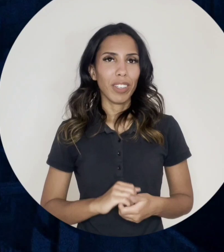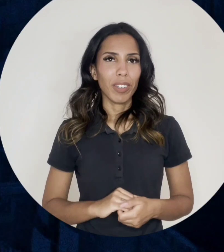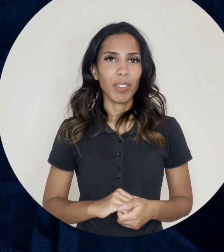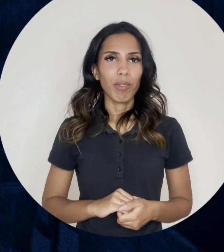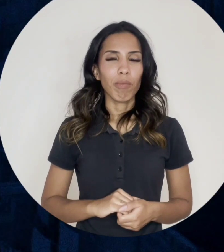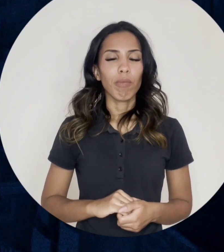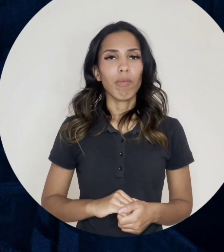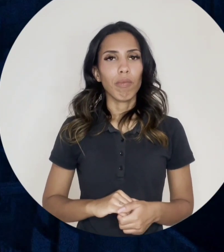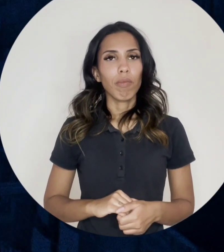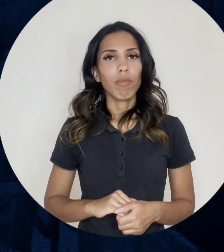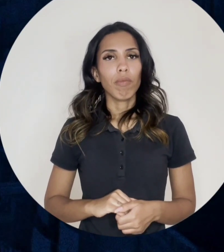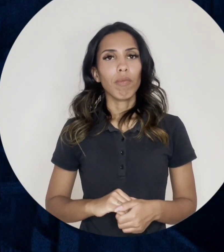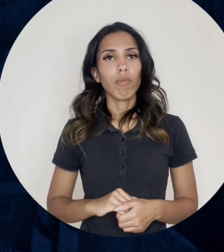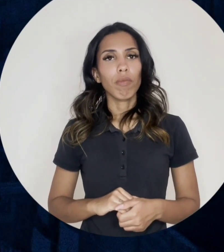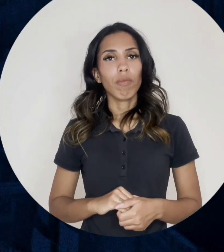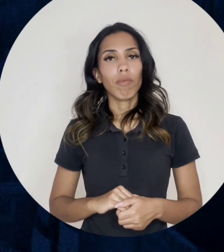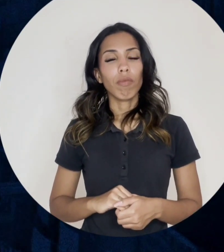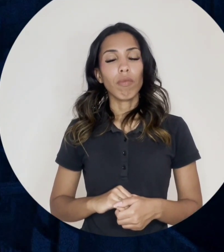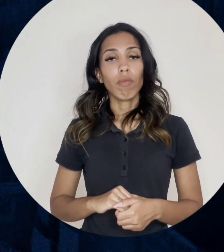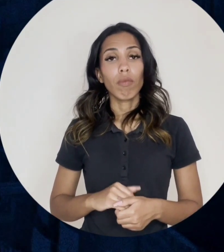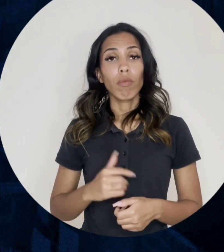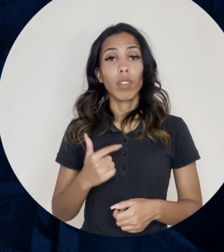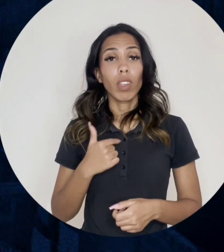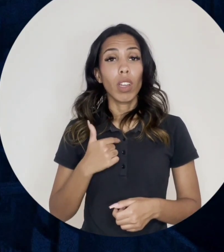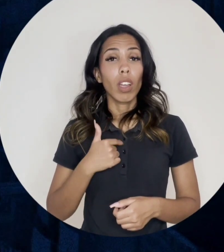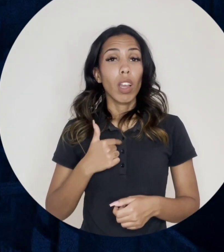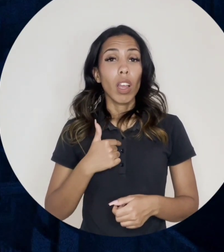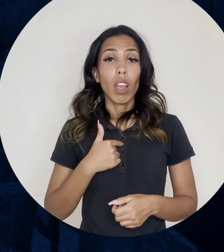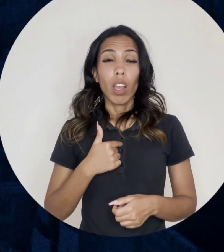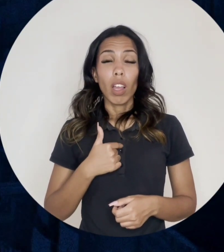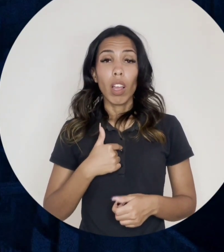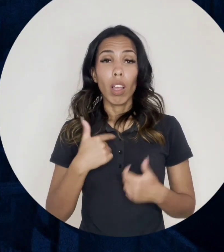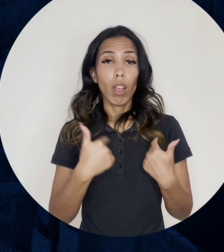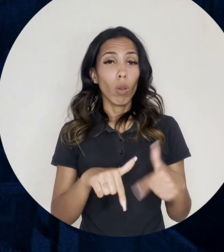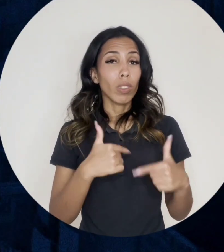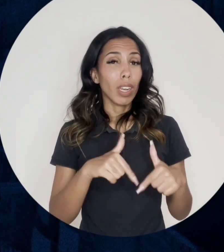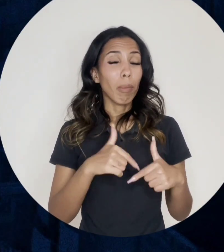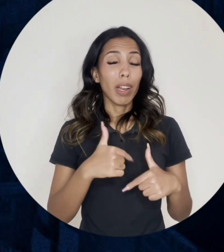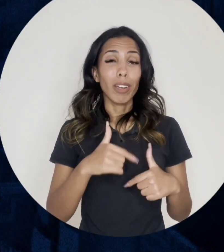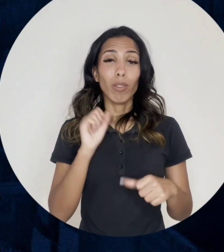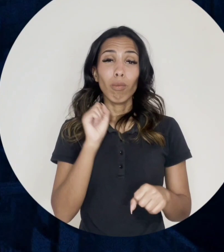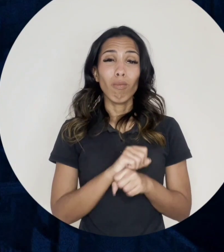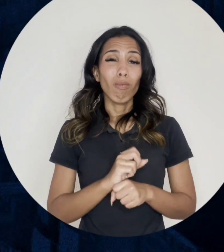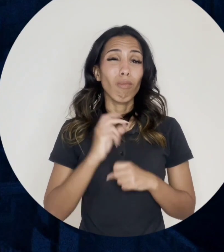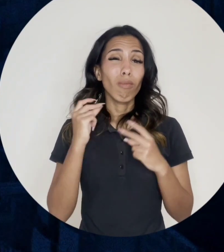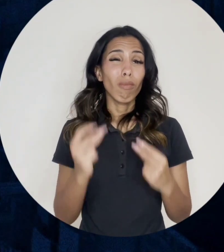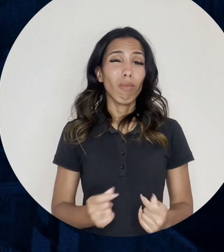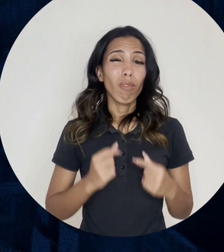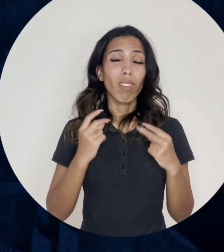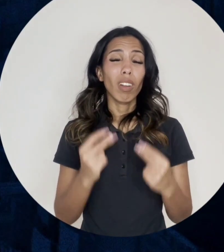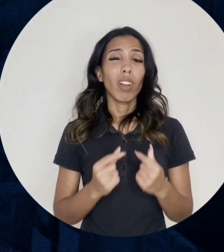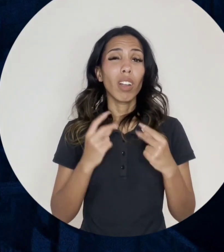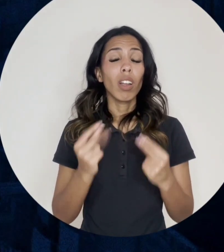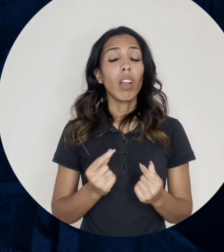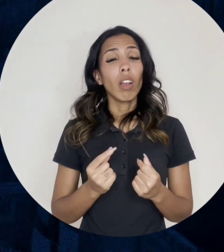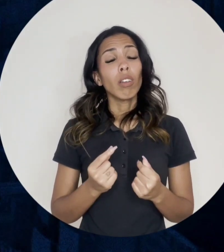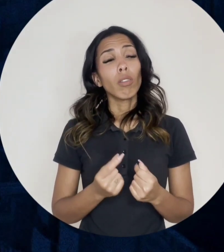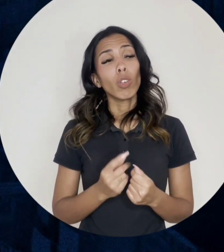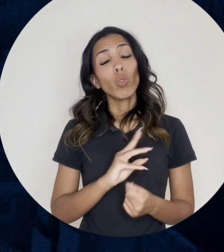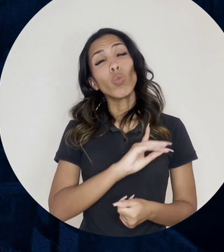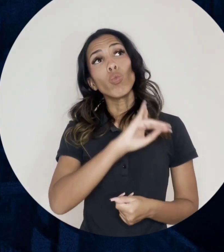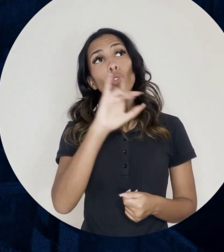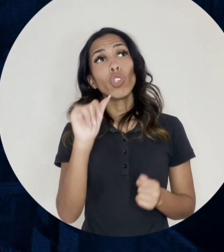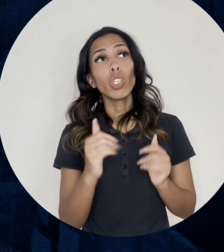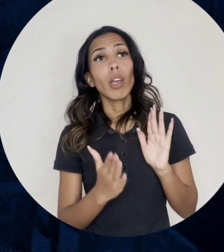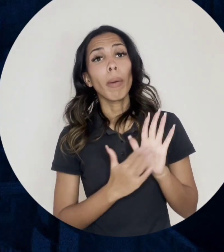PET? Aí eu fiquei tempo sem estar trabalhando e um dia me fizeram uma